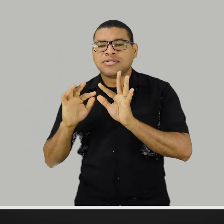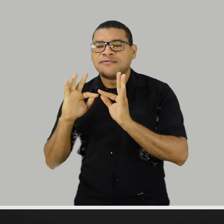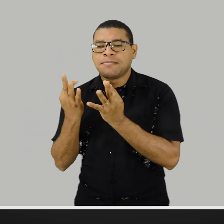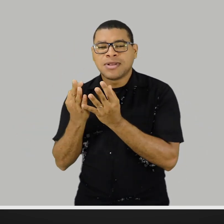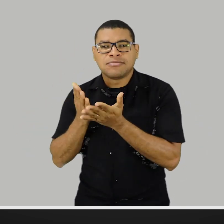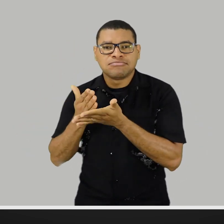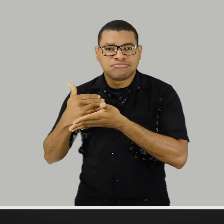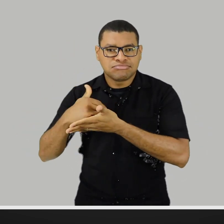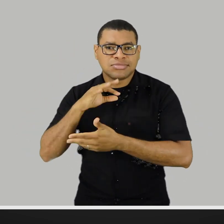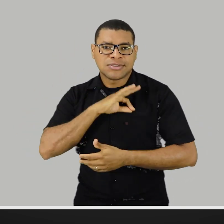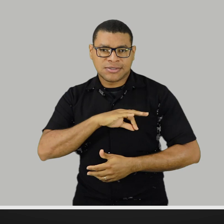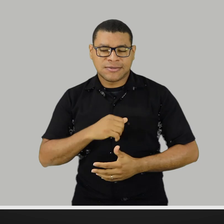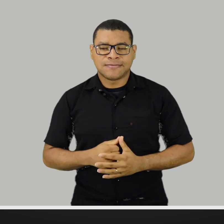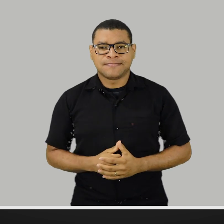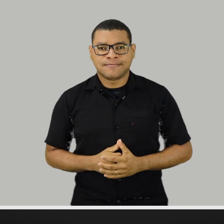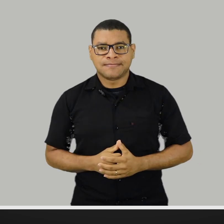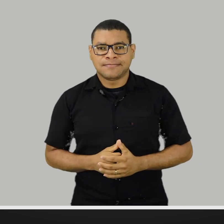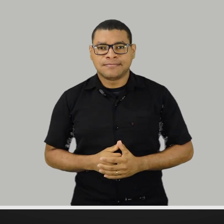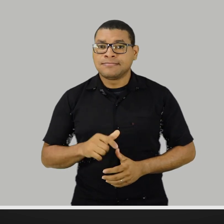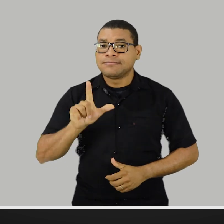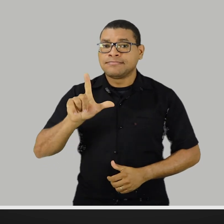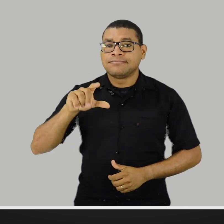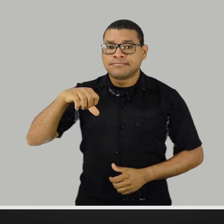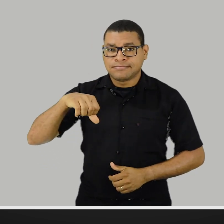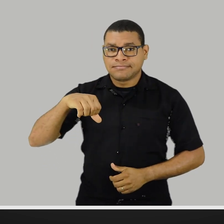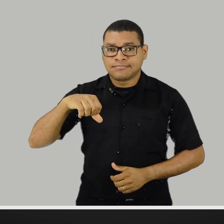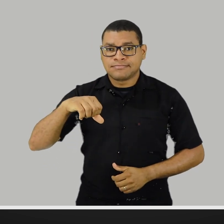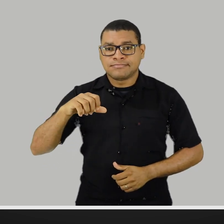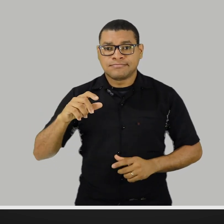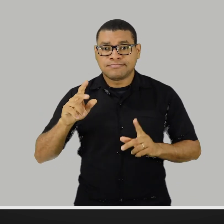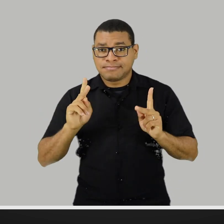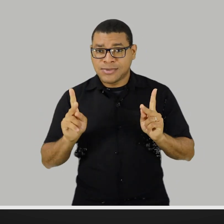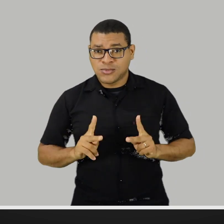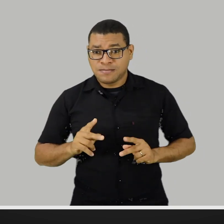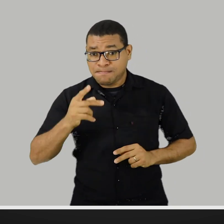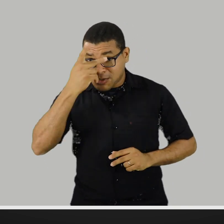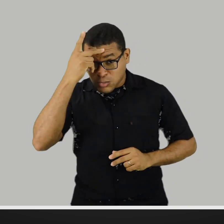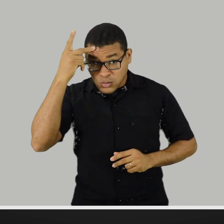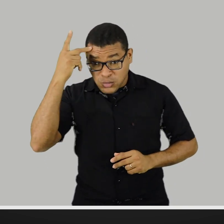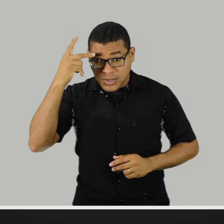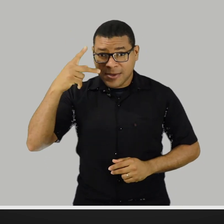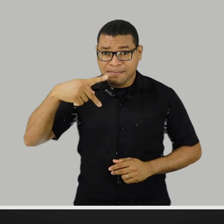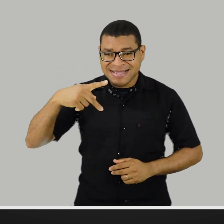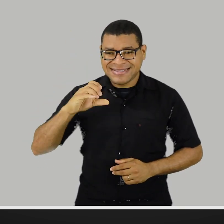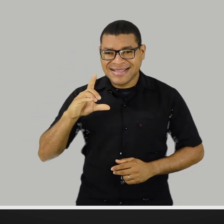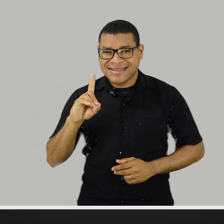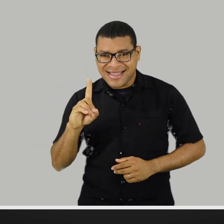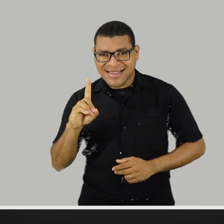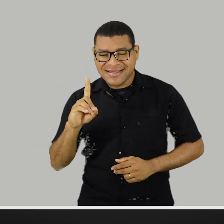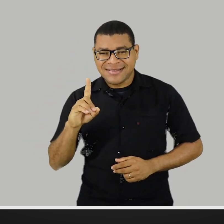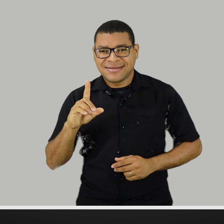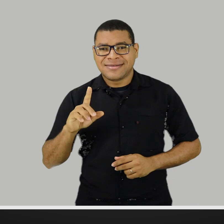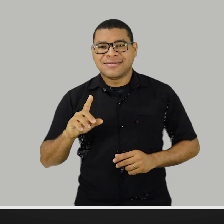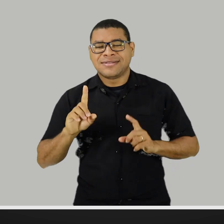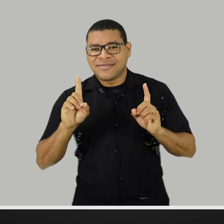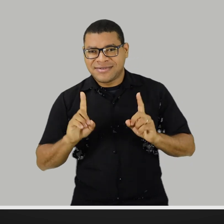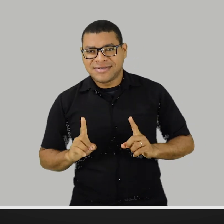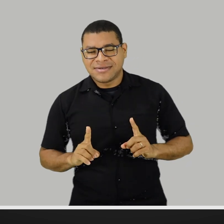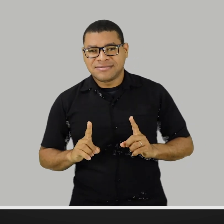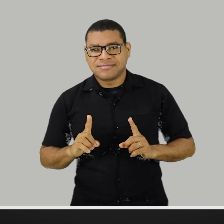renda 12.5 L9 PC de renda menor ou igual a